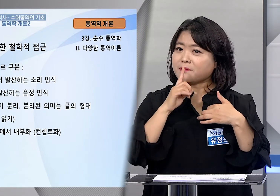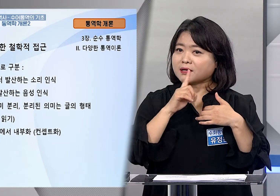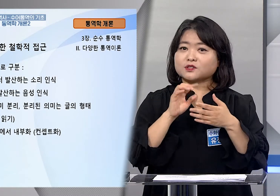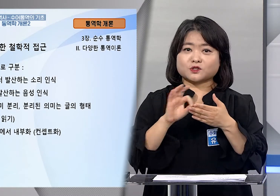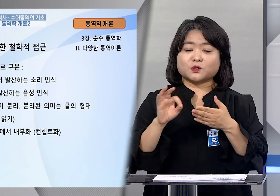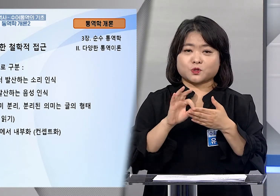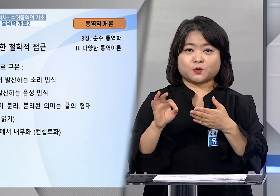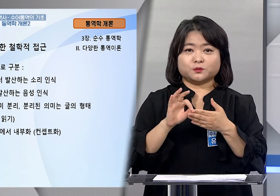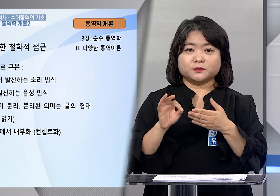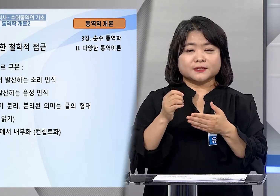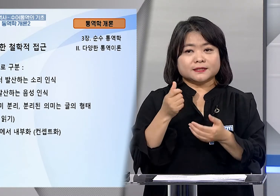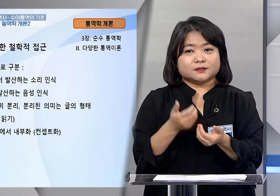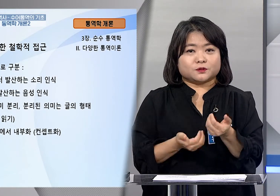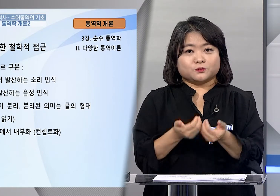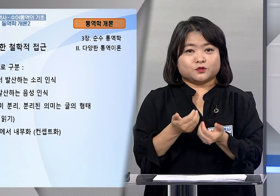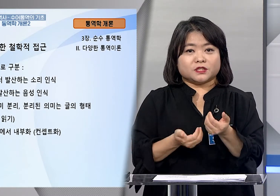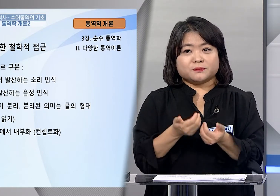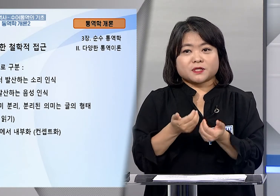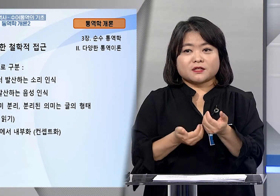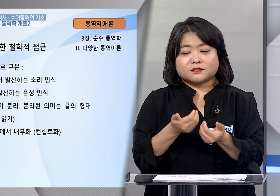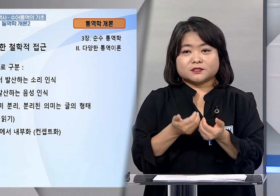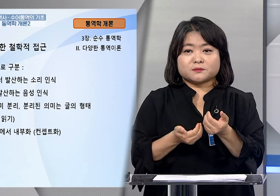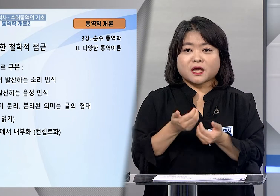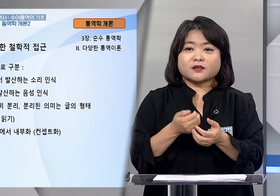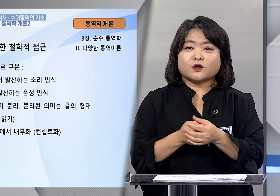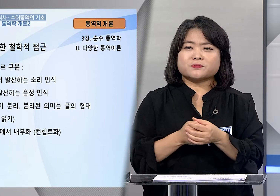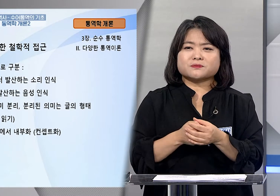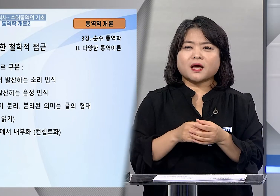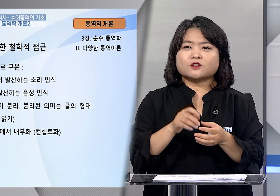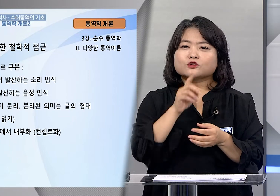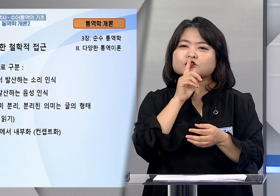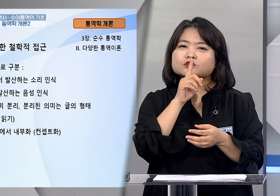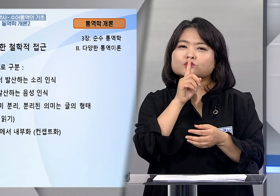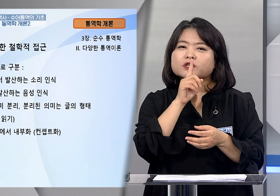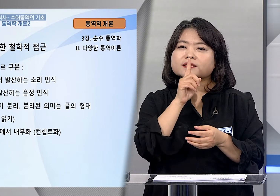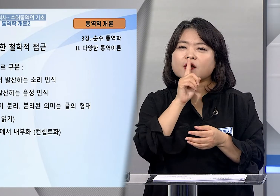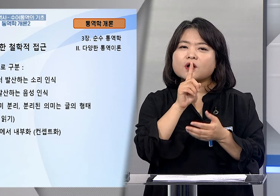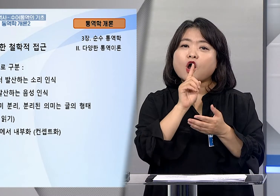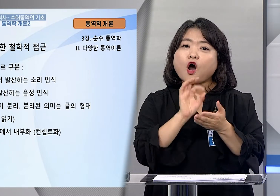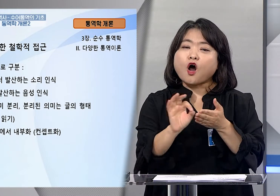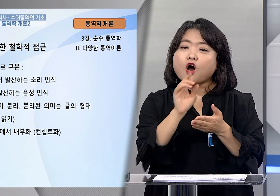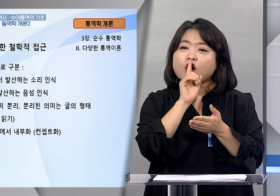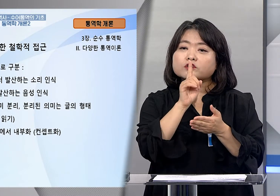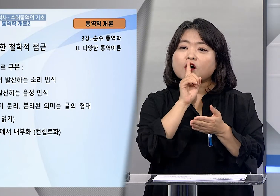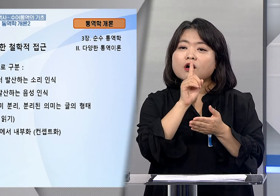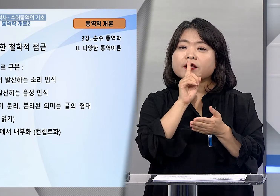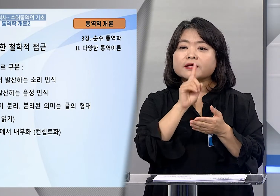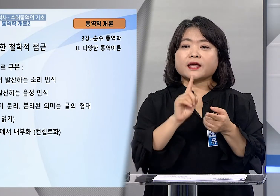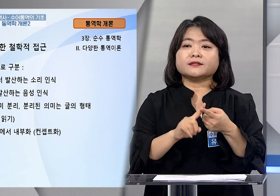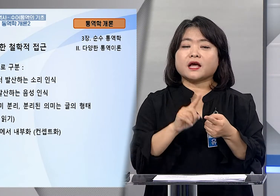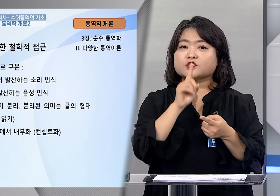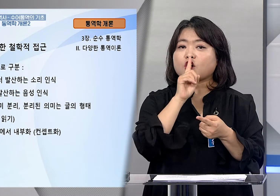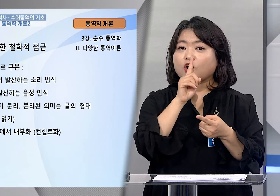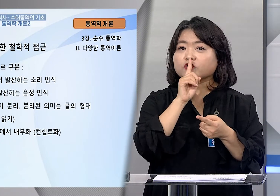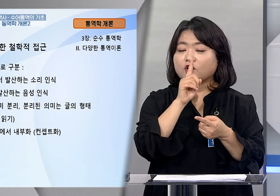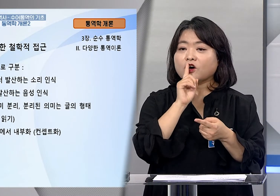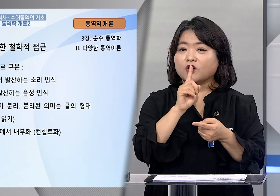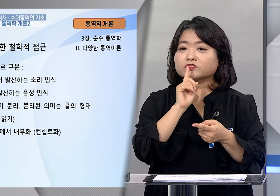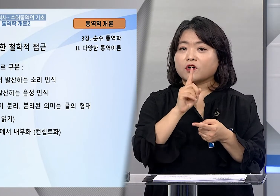말을 써서 조금 우리 입장에서는 이해하기 어렵지만 결국은 우리가 사용하는 언어에 대한 이야기죠. 언어, 언어,